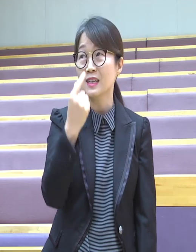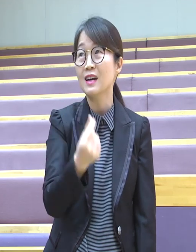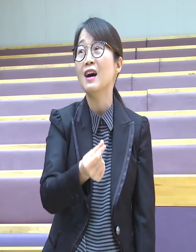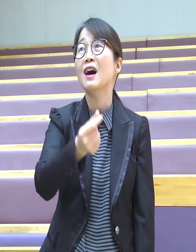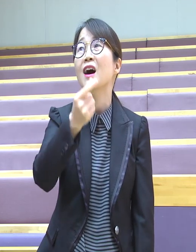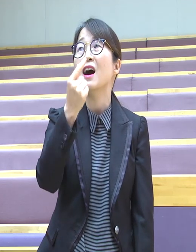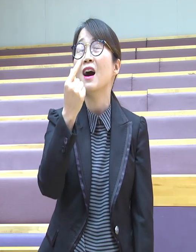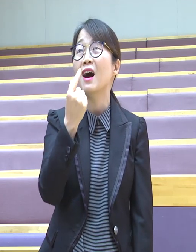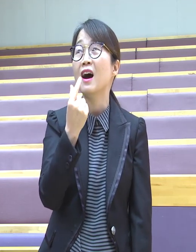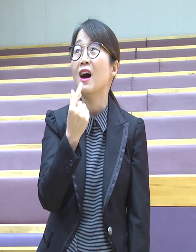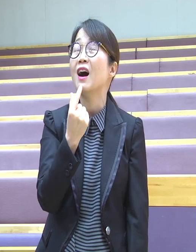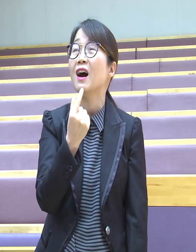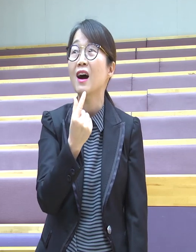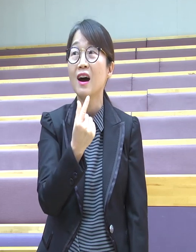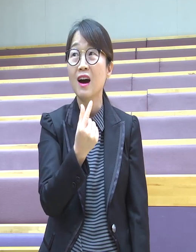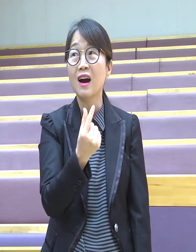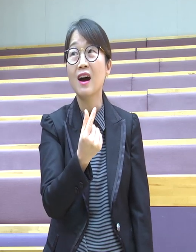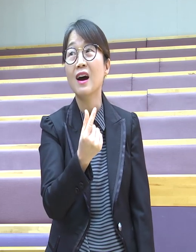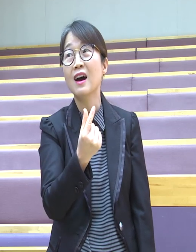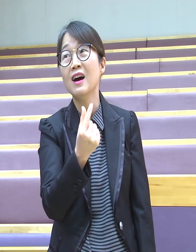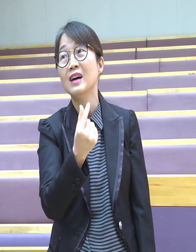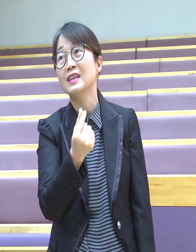너는 내